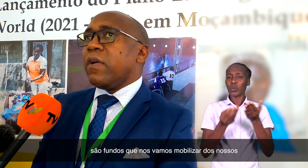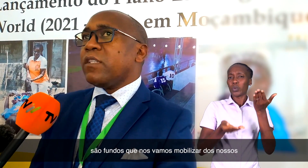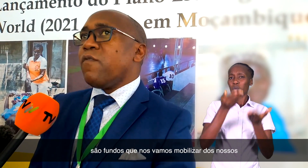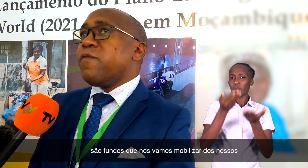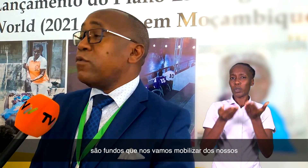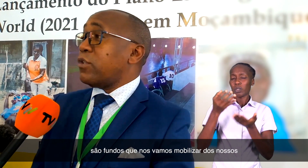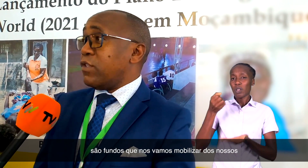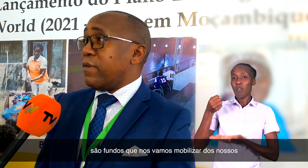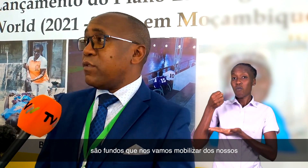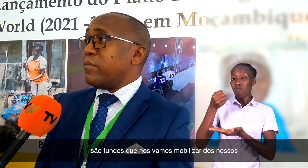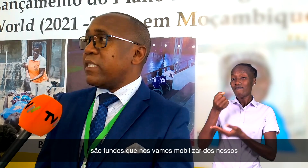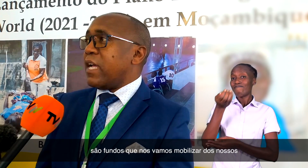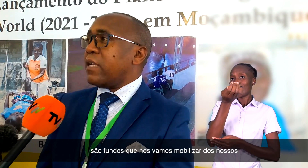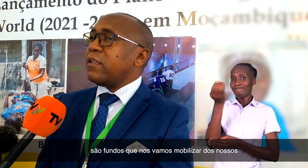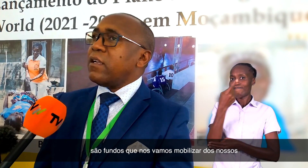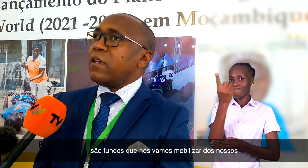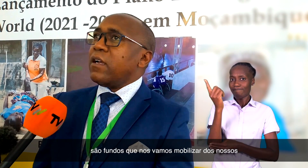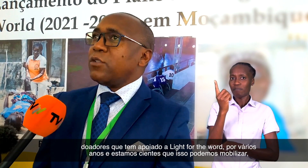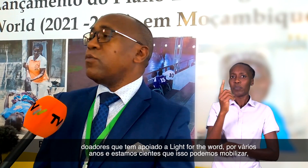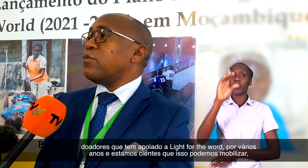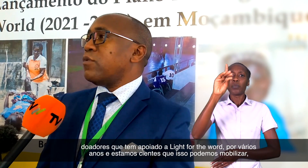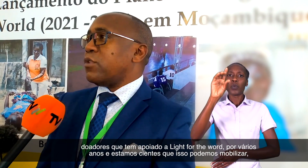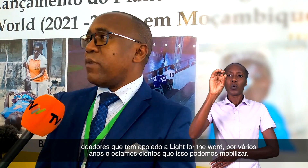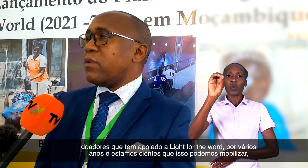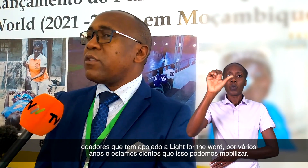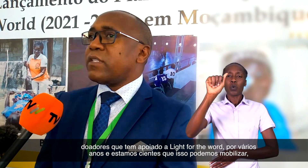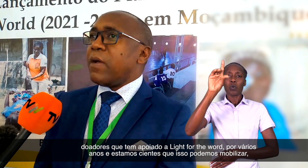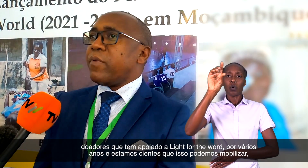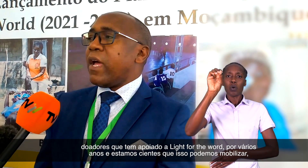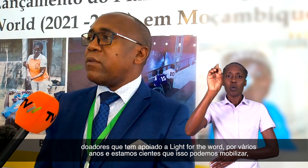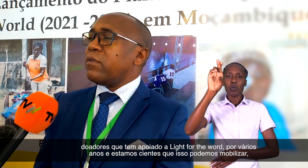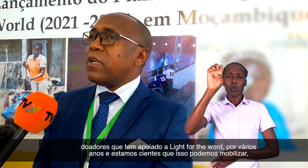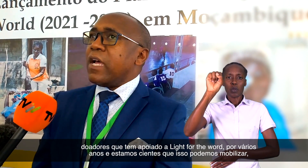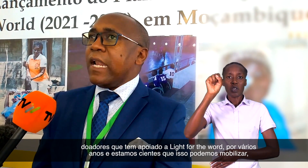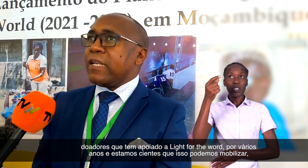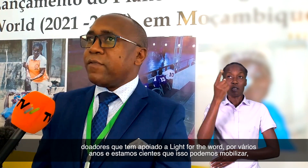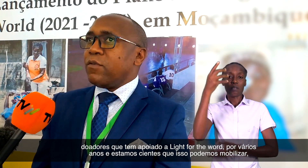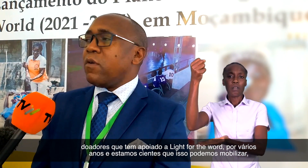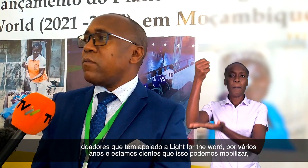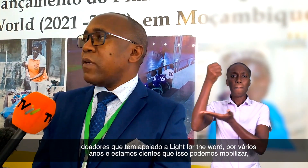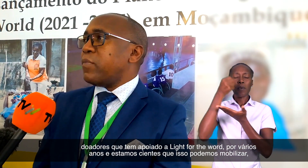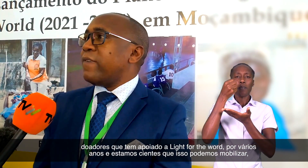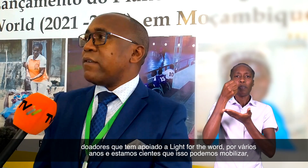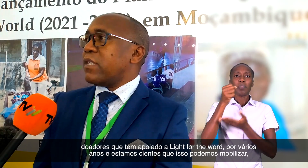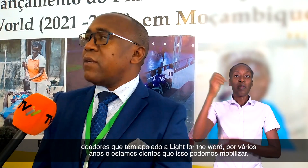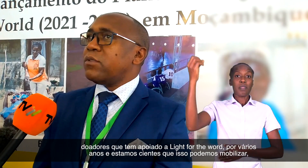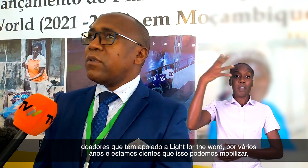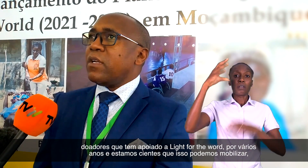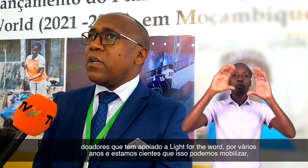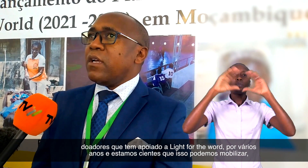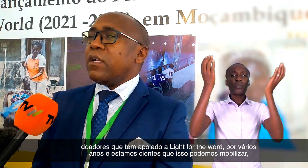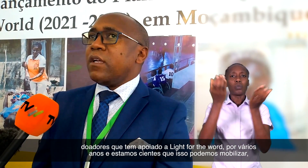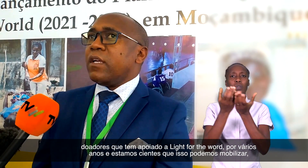dependerá, são fundos que nós vamos mobilizar junto dos nossos doadores, que têm apoiado a Light for Road por vários